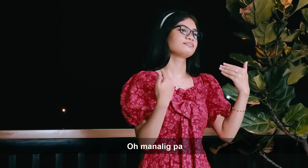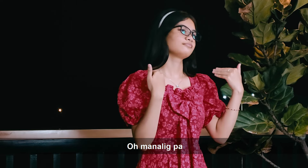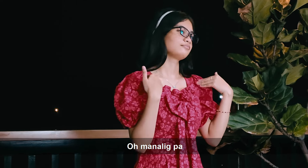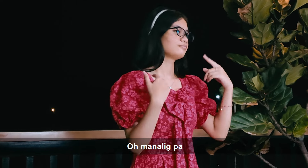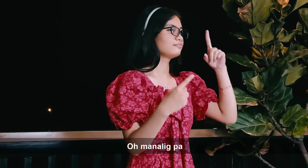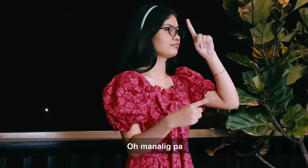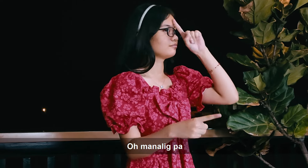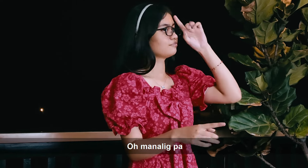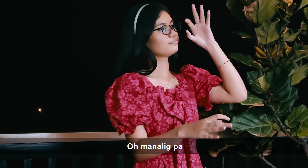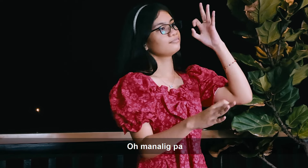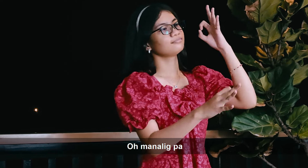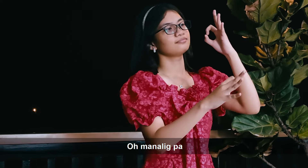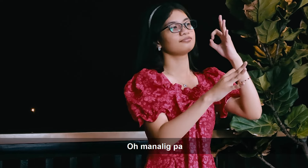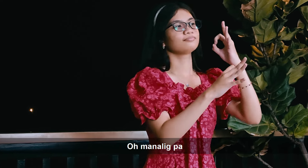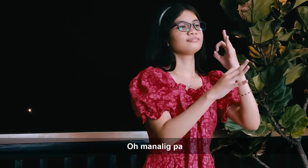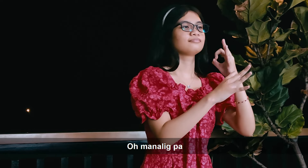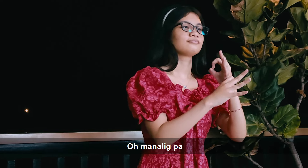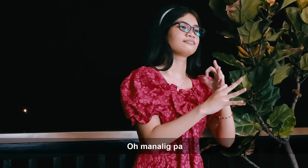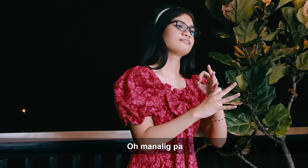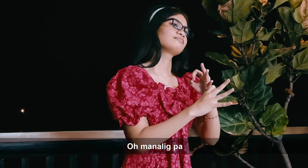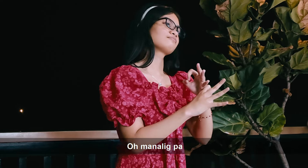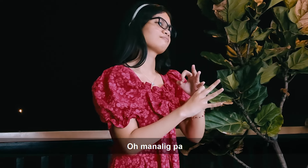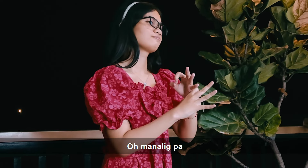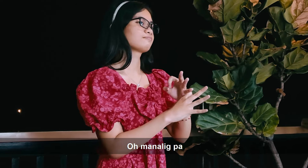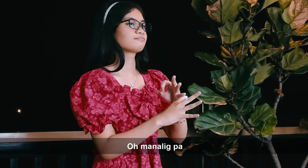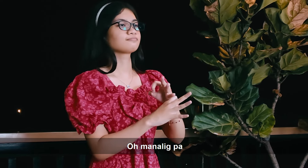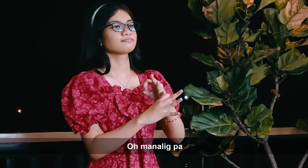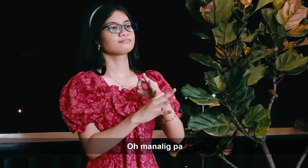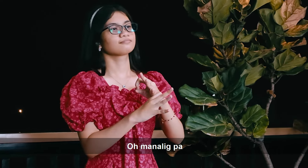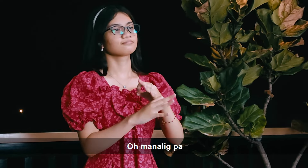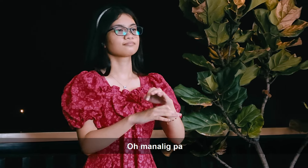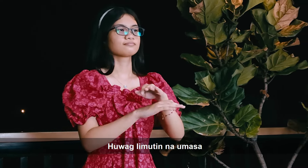O manalig ka,